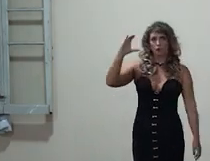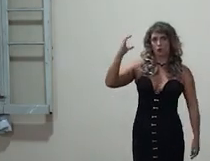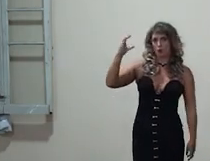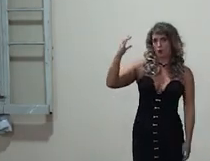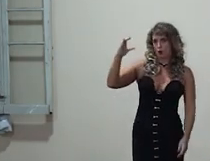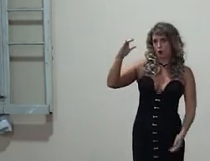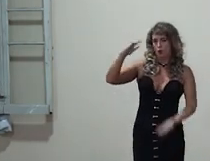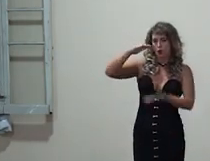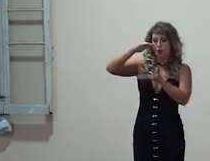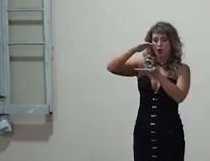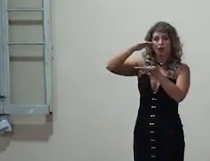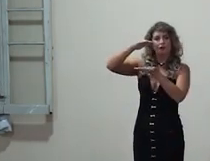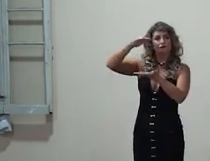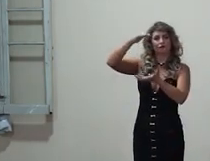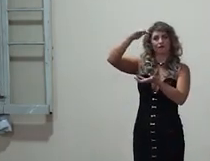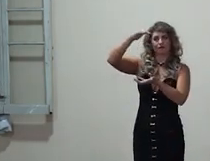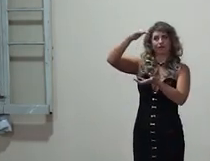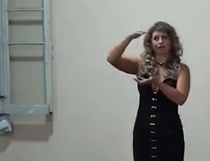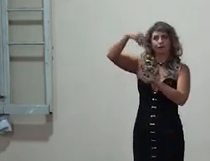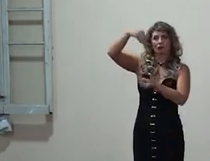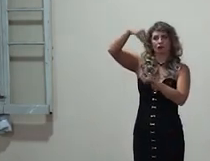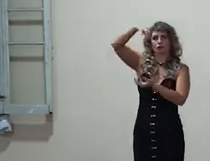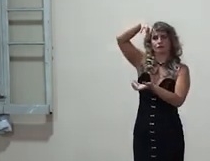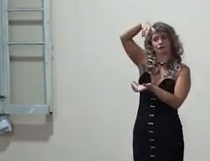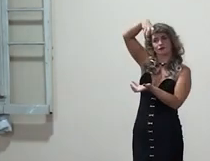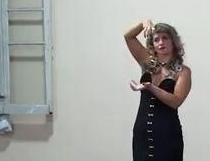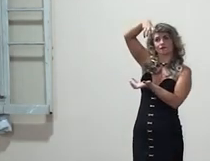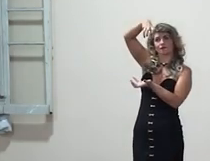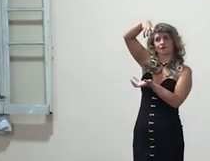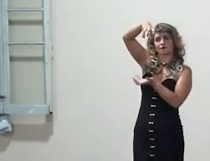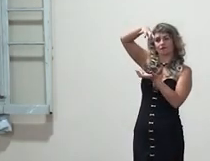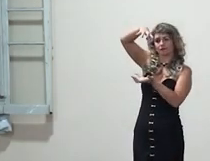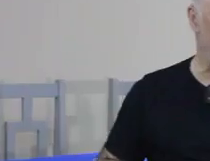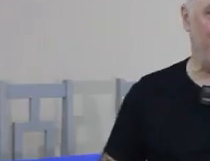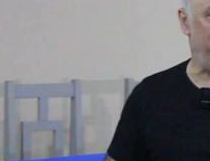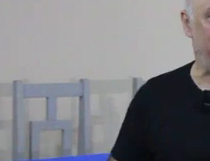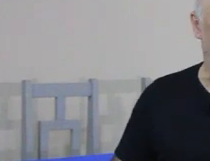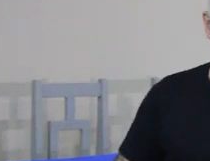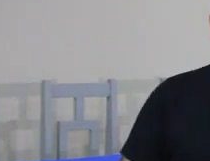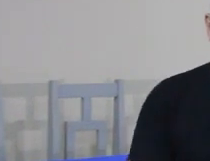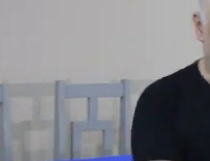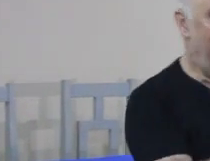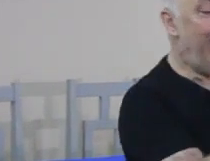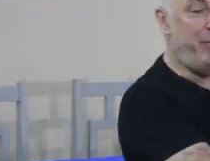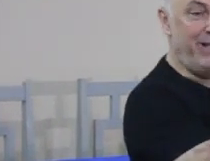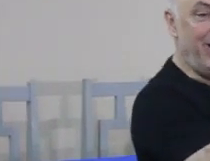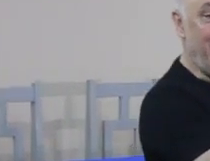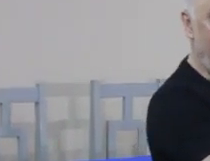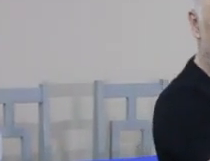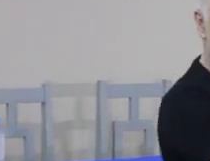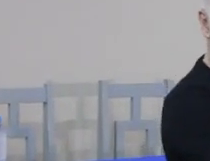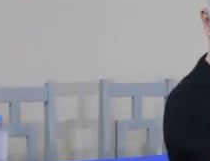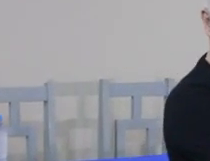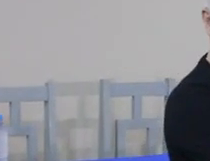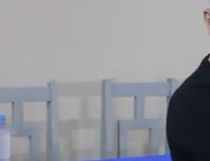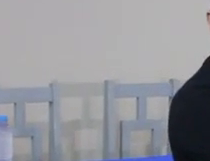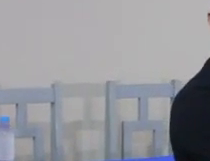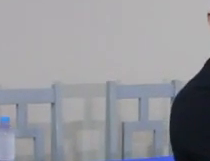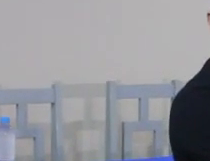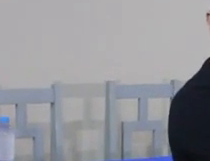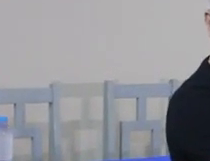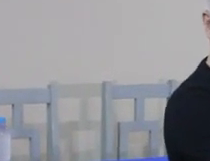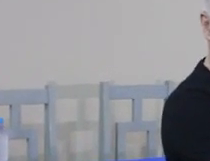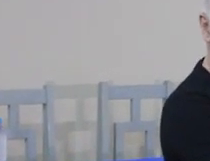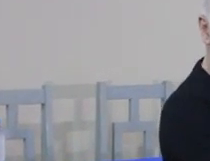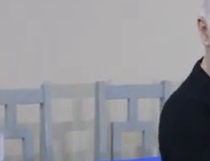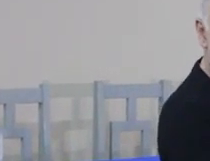as garrafas plásticas. Não sei se vocês já viram a fabricação, um negócio fantástico. Ela é pequenininha, quando